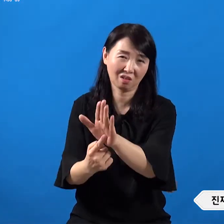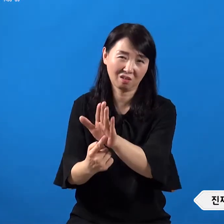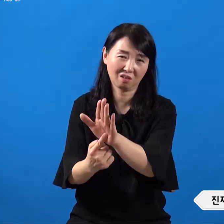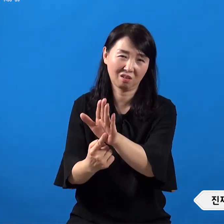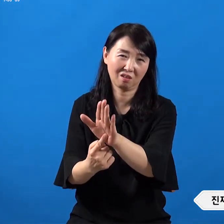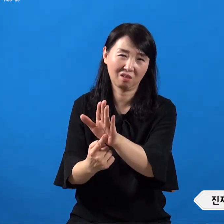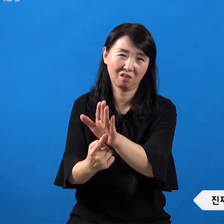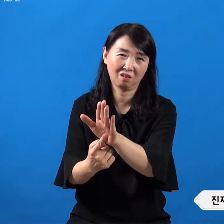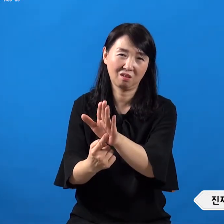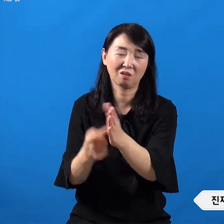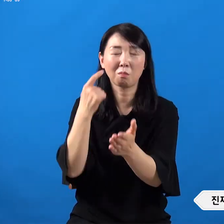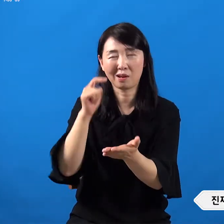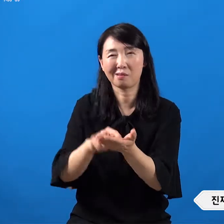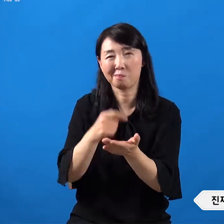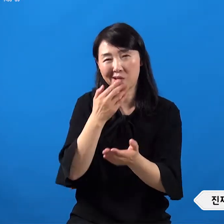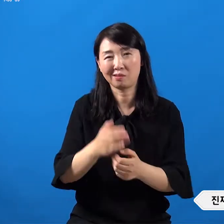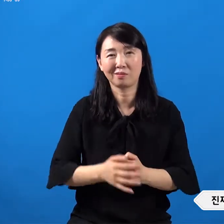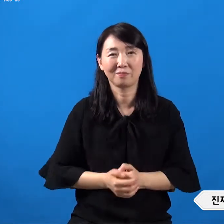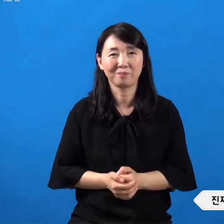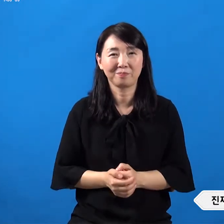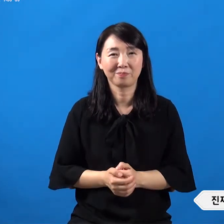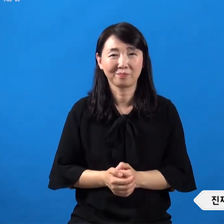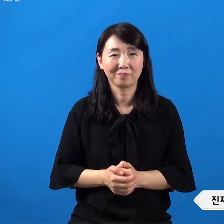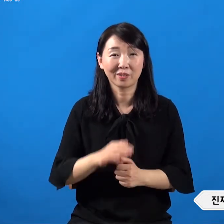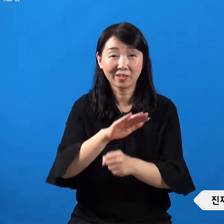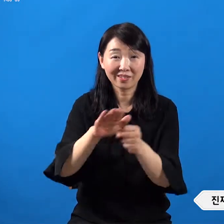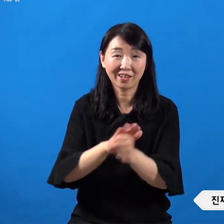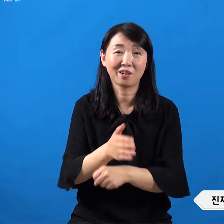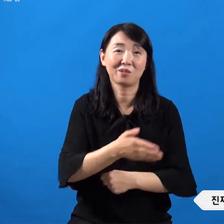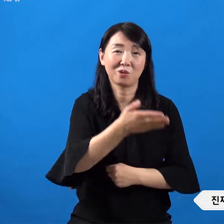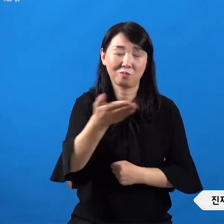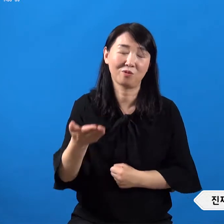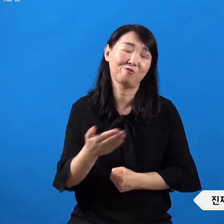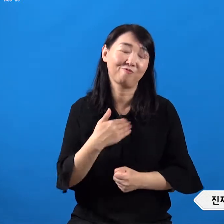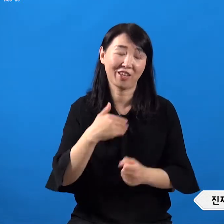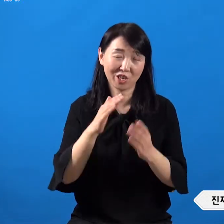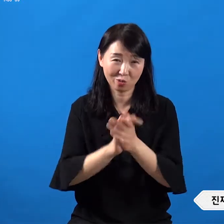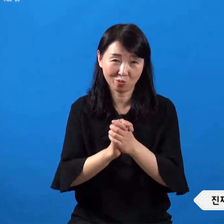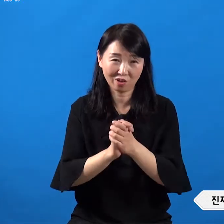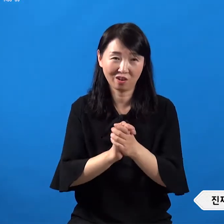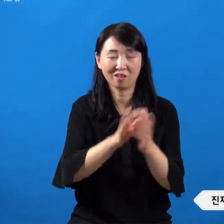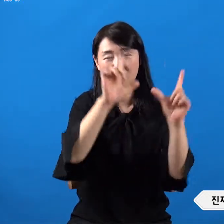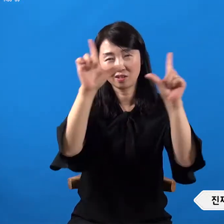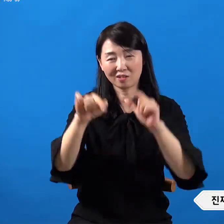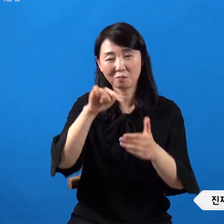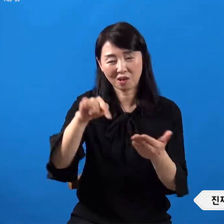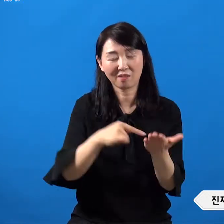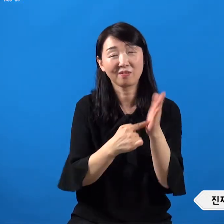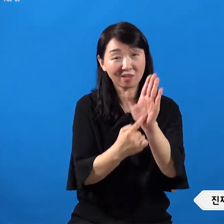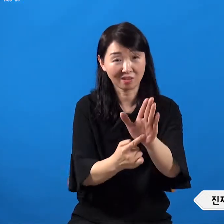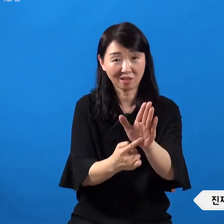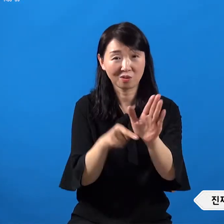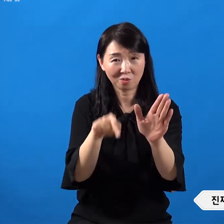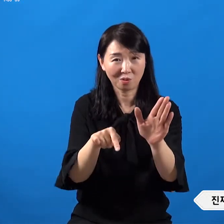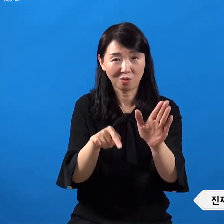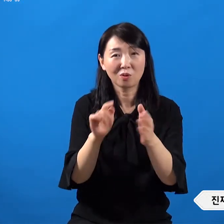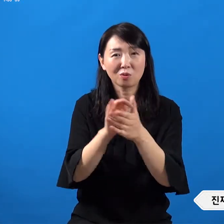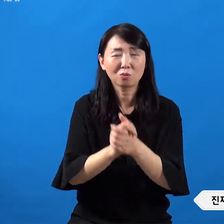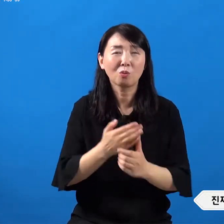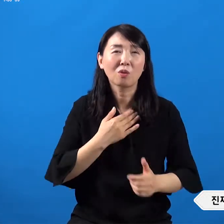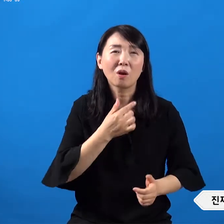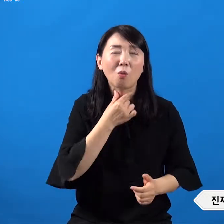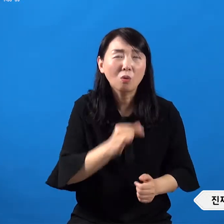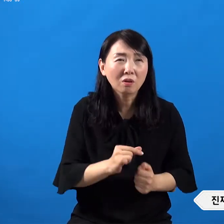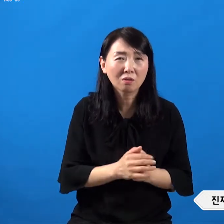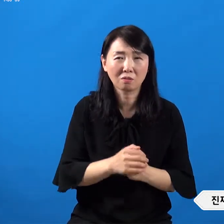우리는 발견할 수 있습니다. 사랑하는 여러분, 우리의 기도가 삶 가운데 나타나는 것, 기도는